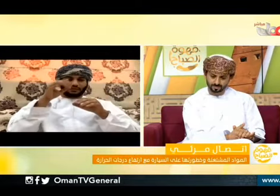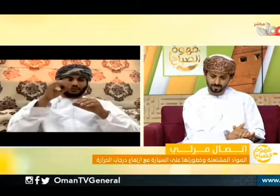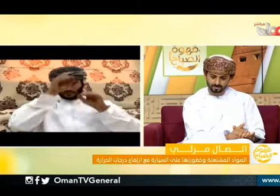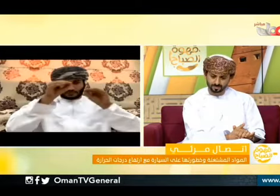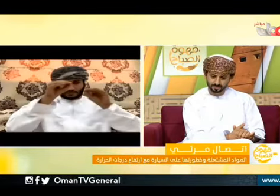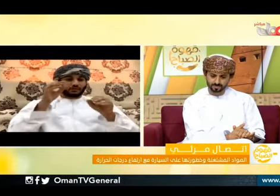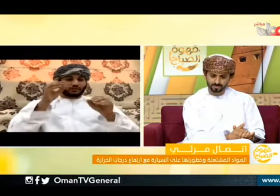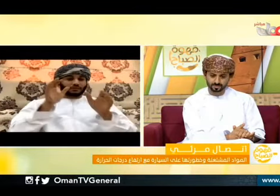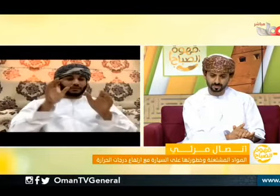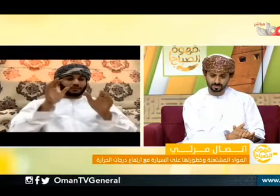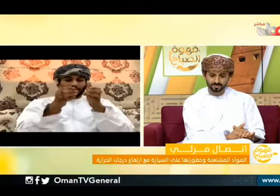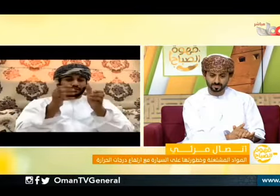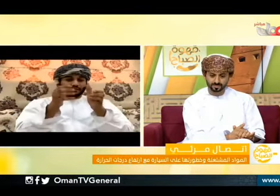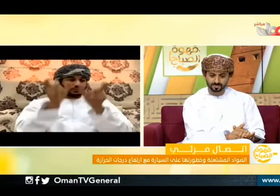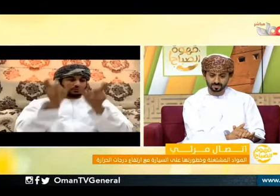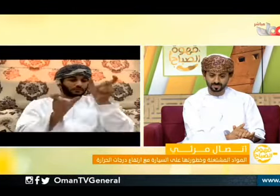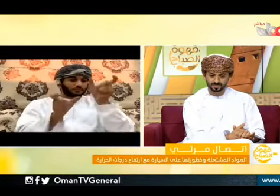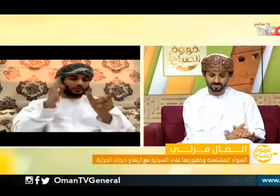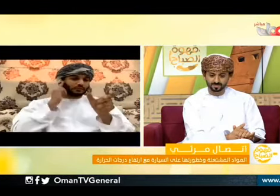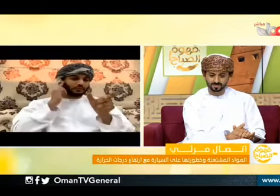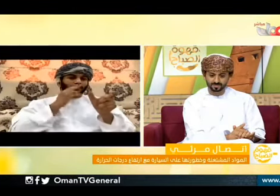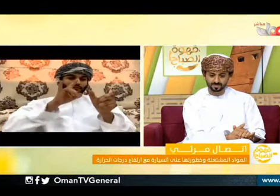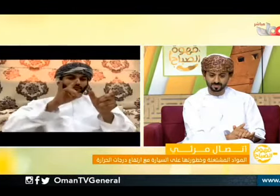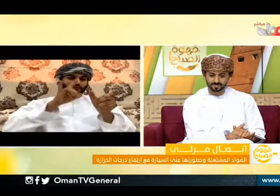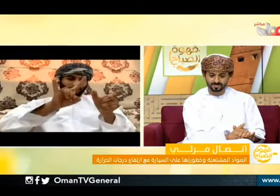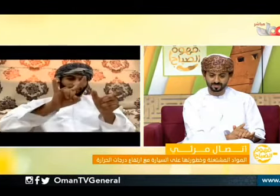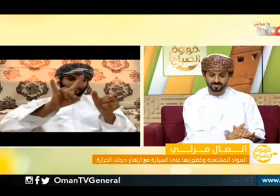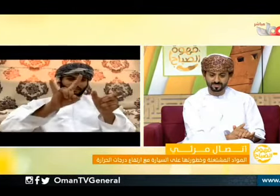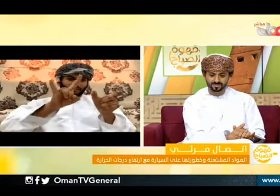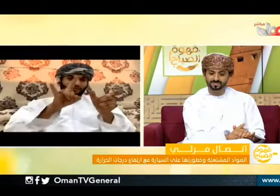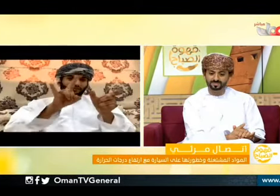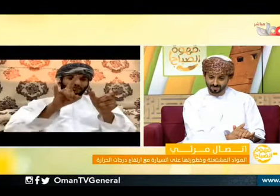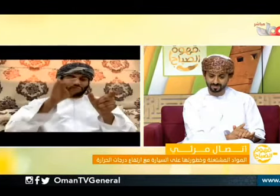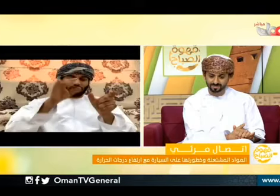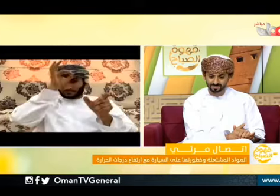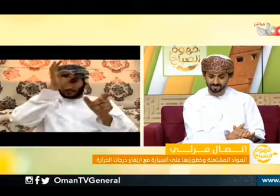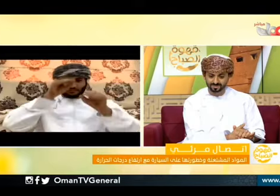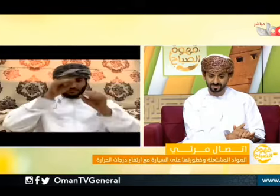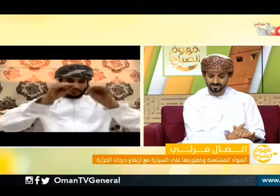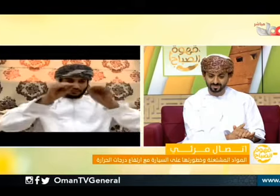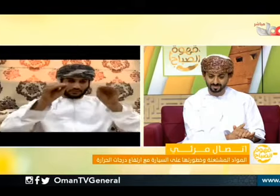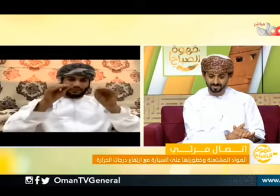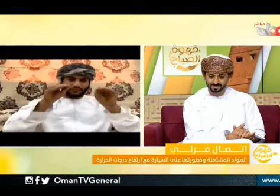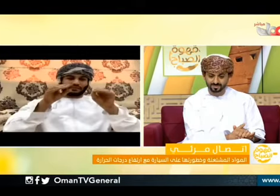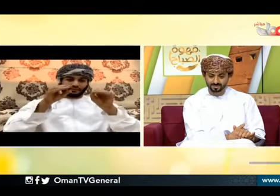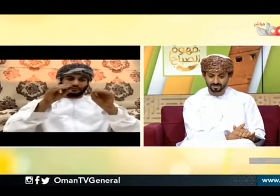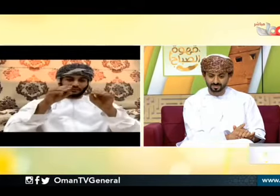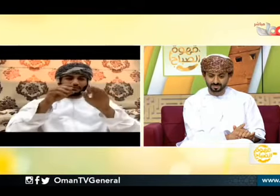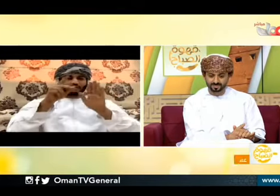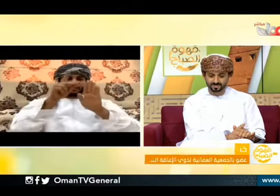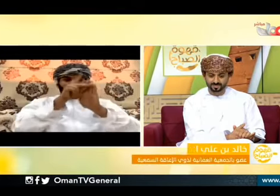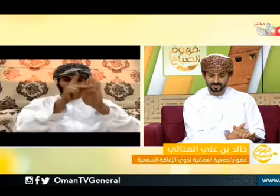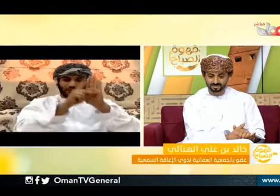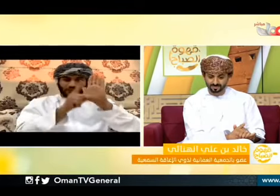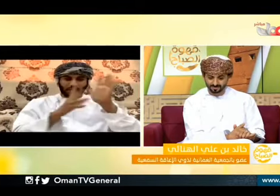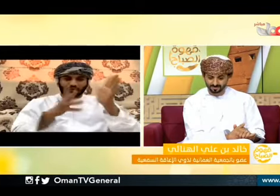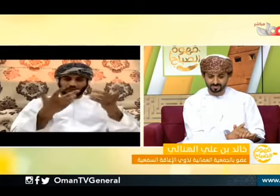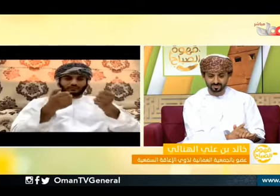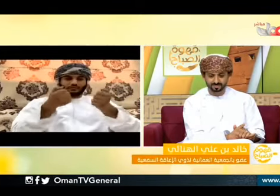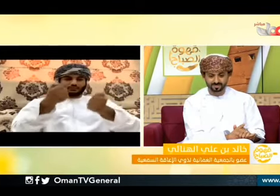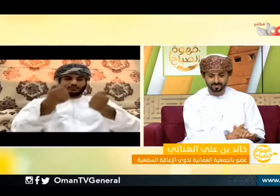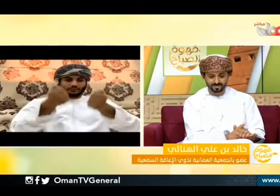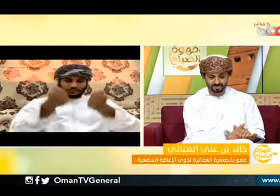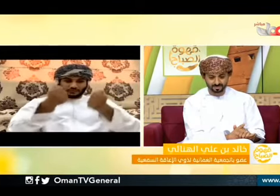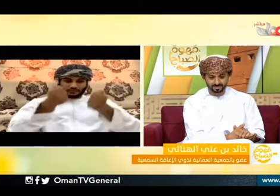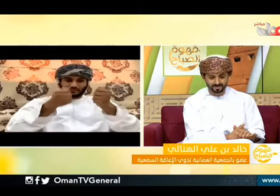توعوية في الإجراءات المتبعة في الحفاظ على المركبة السيارة، في تدريب تقريبا